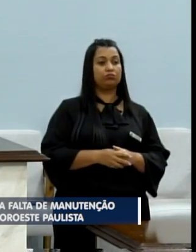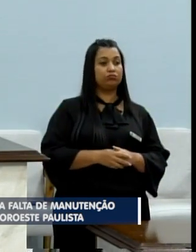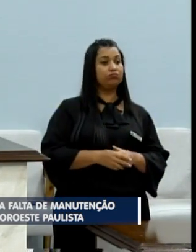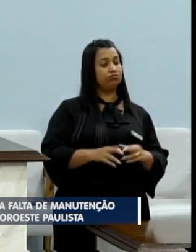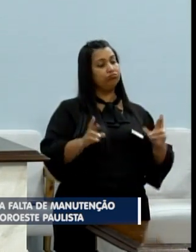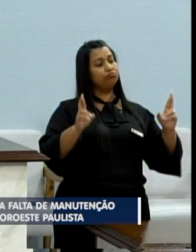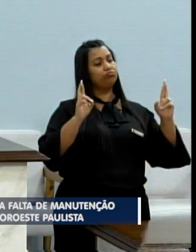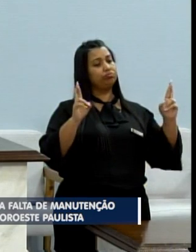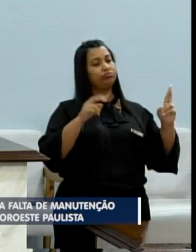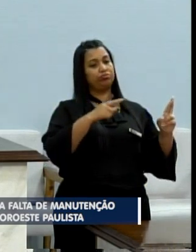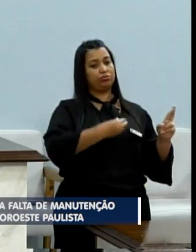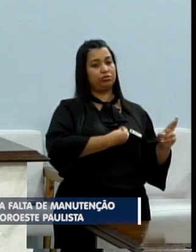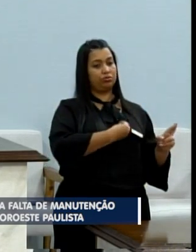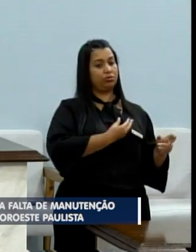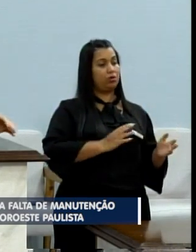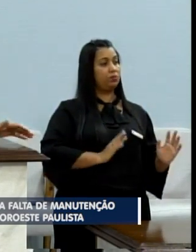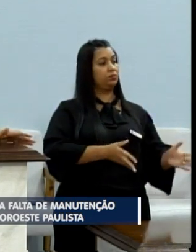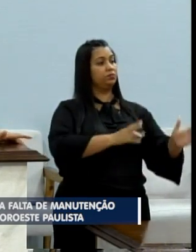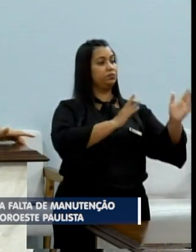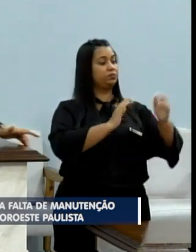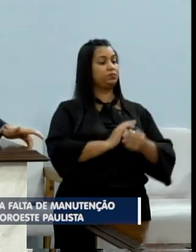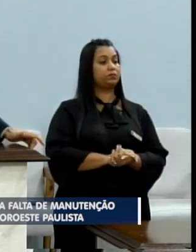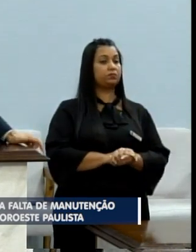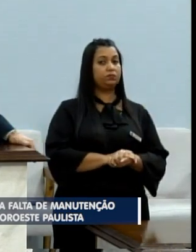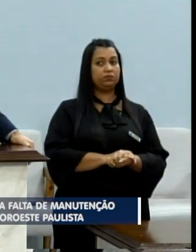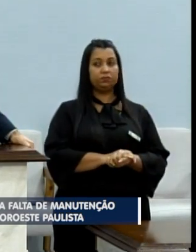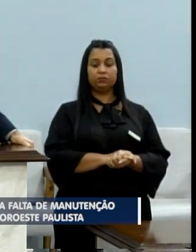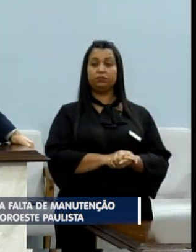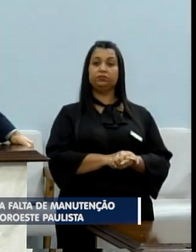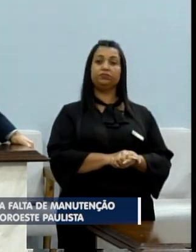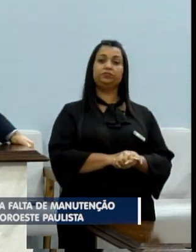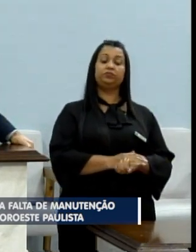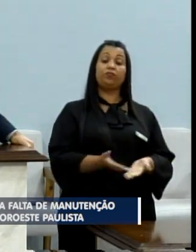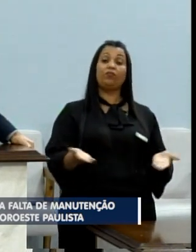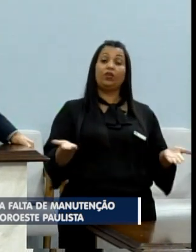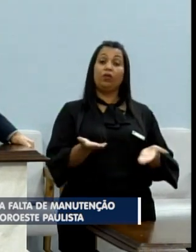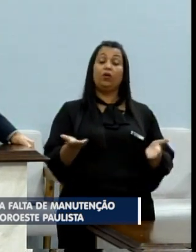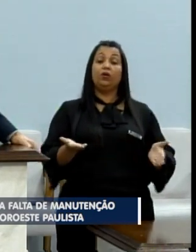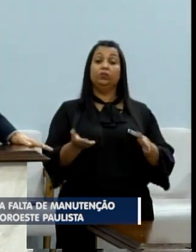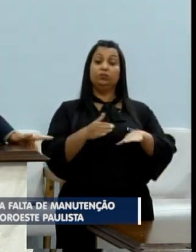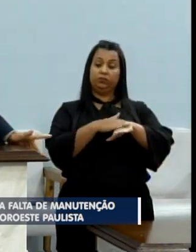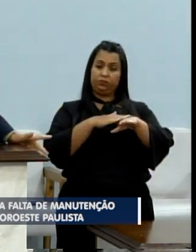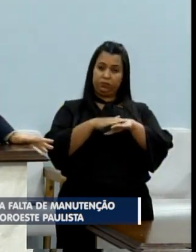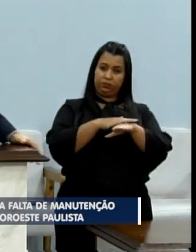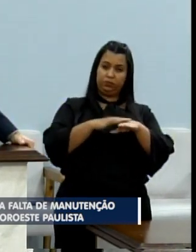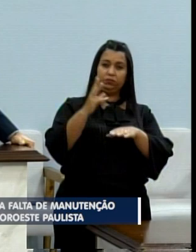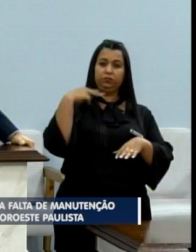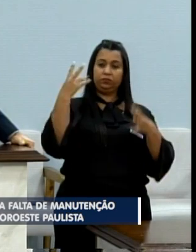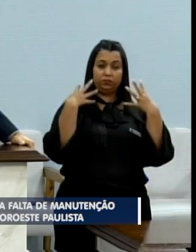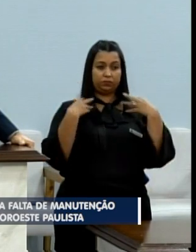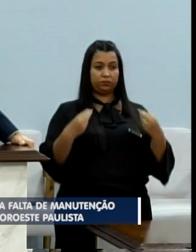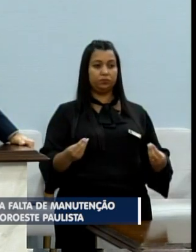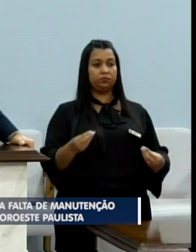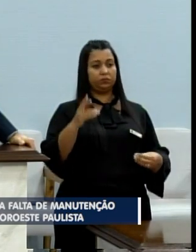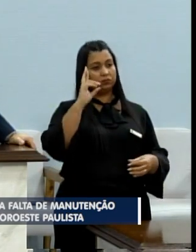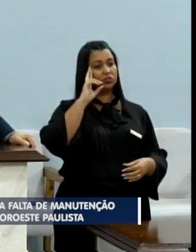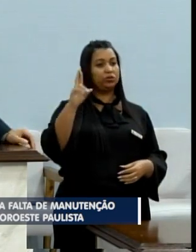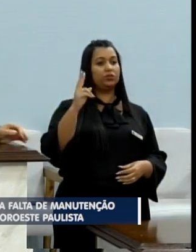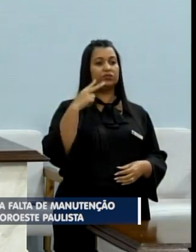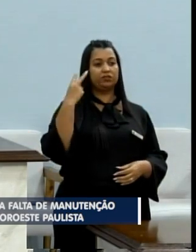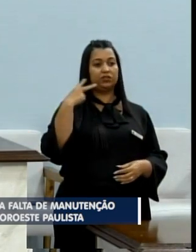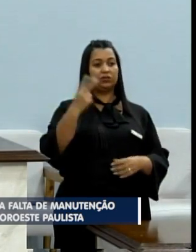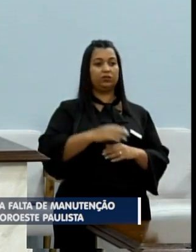você na sua caminhada. Eu quero falar agora, senhor presidente, vereadora Karina, senhores